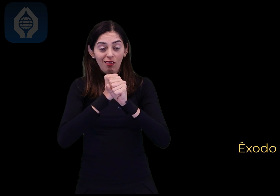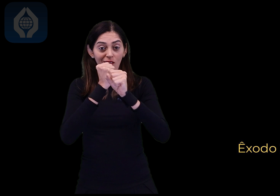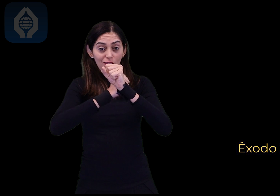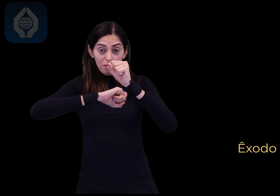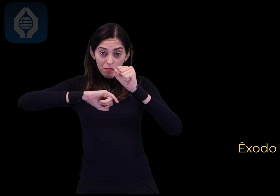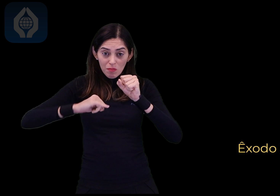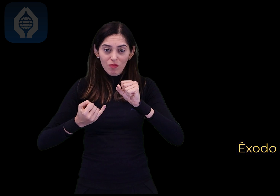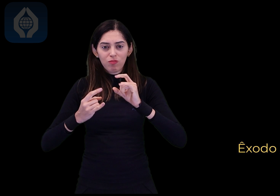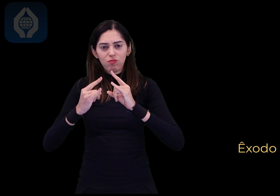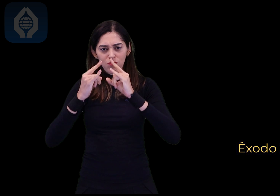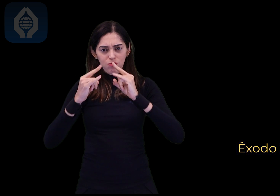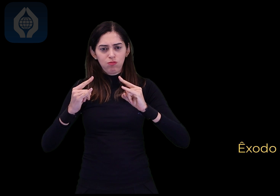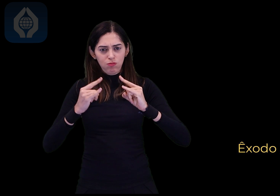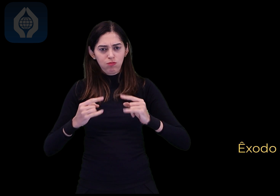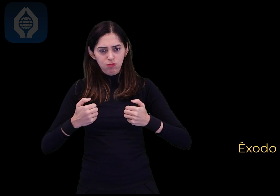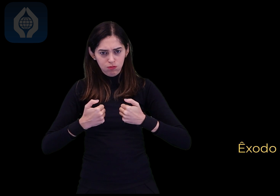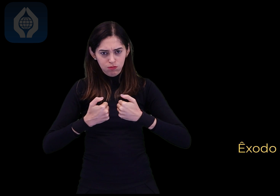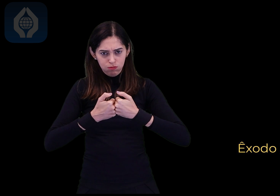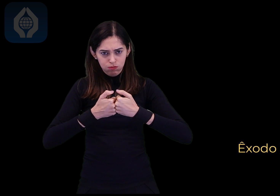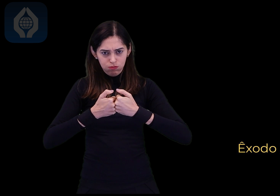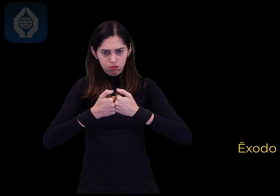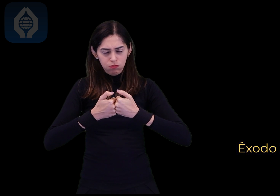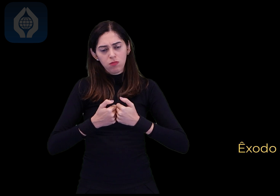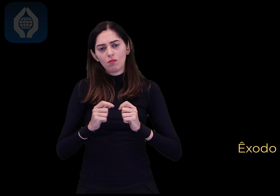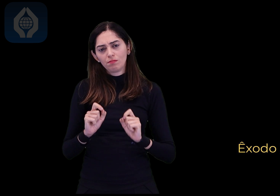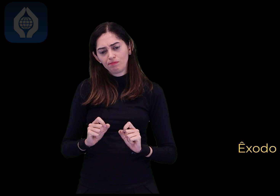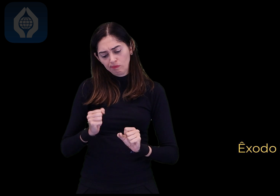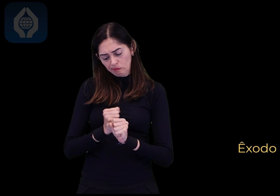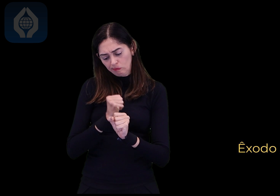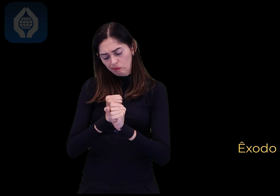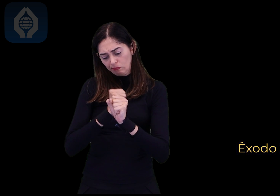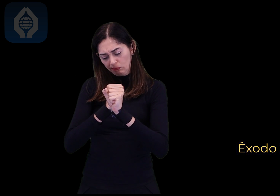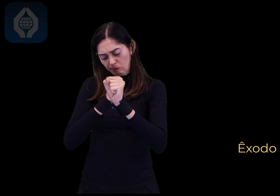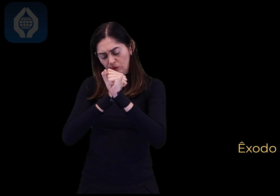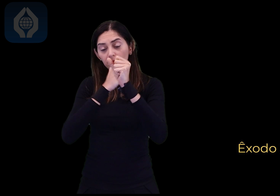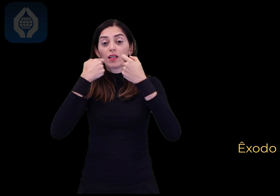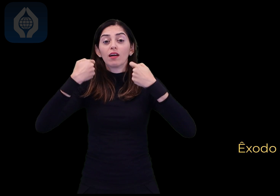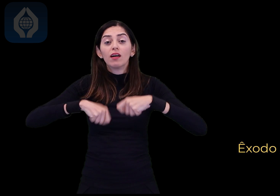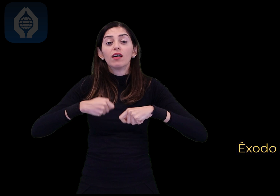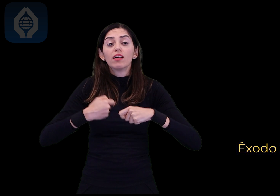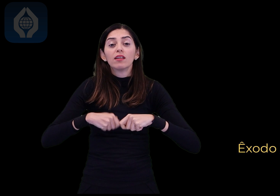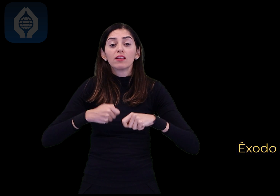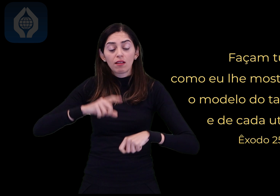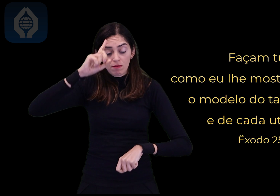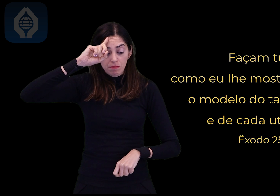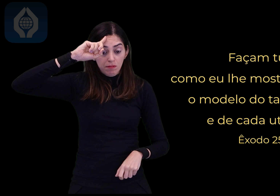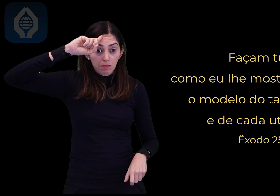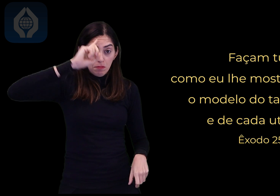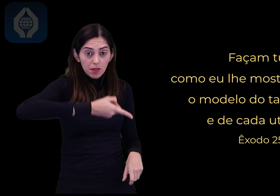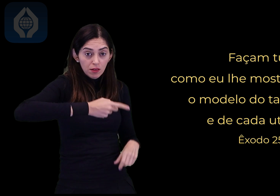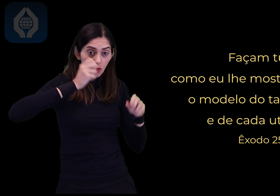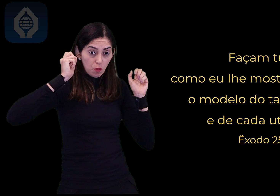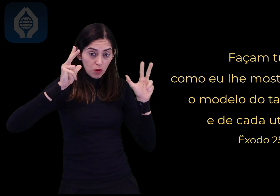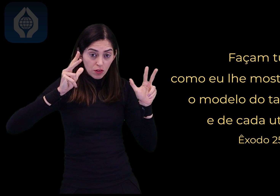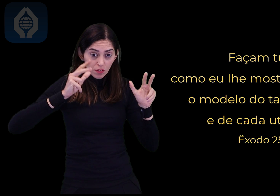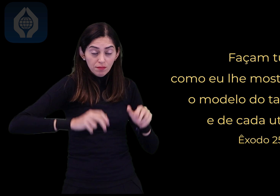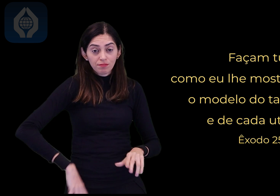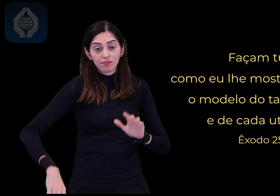o tabernáculo tinha que ser construído exatamente como Deus ordenou a Moisés. Êxodo 25:9 diz: